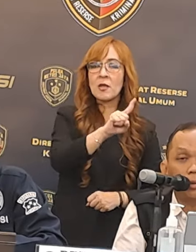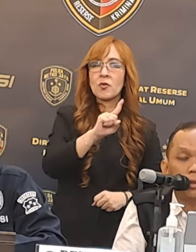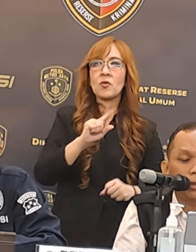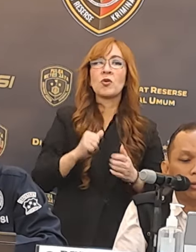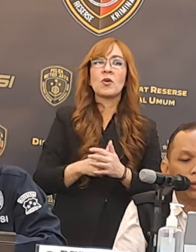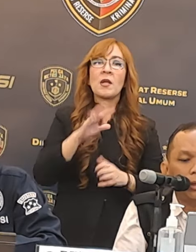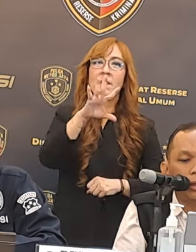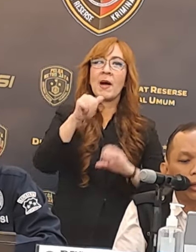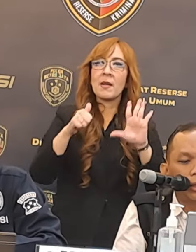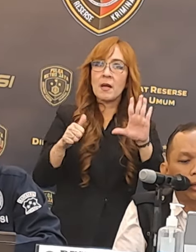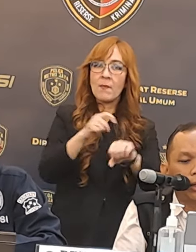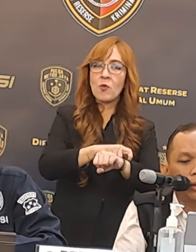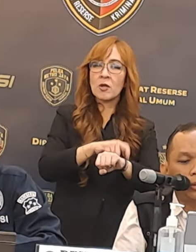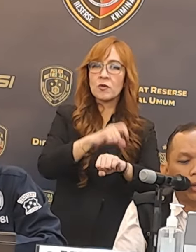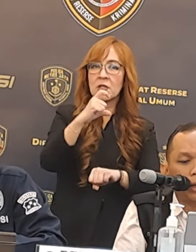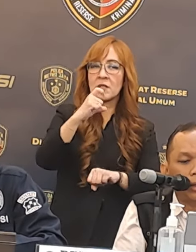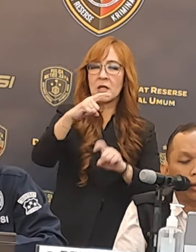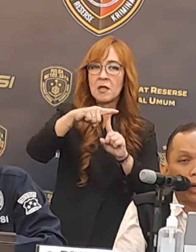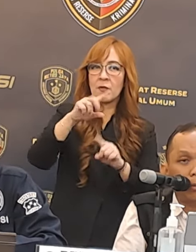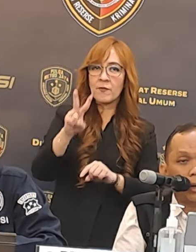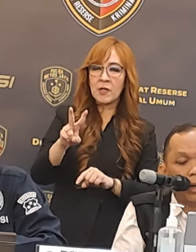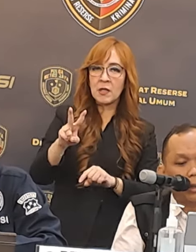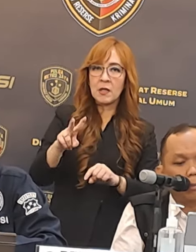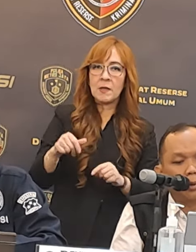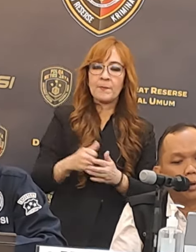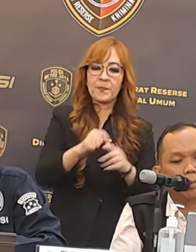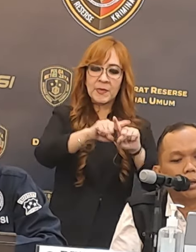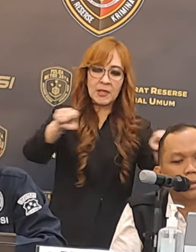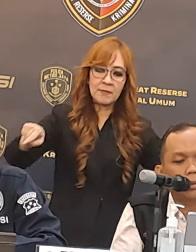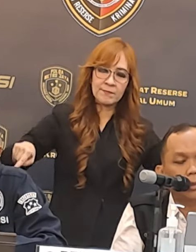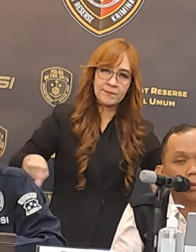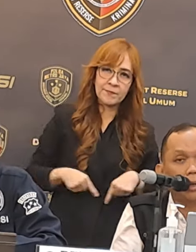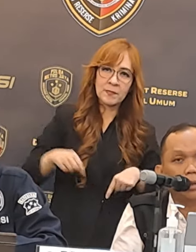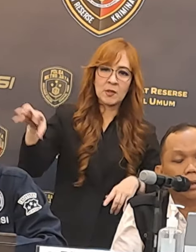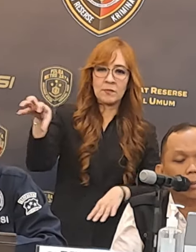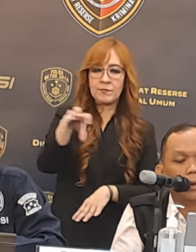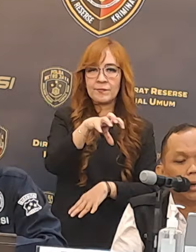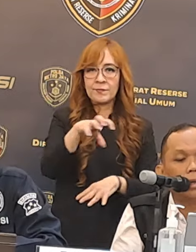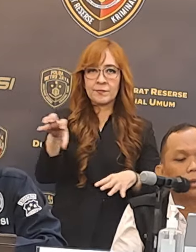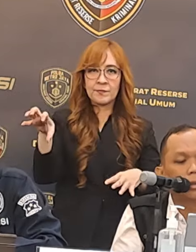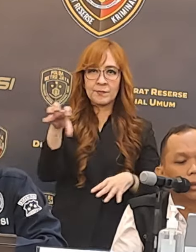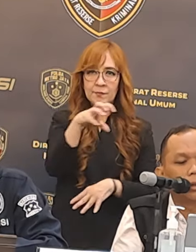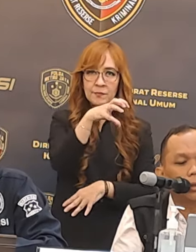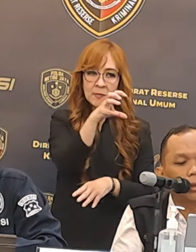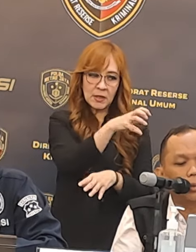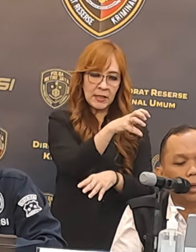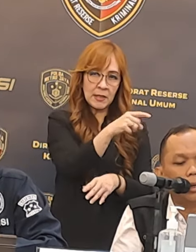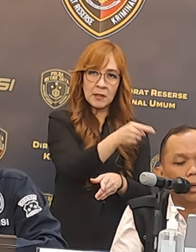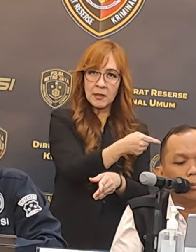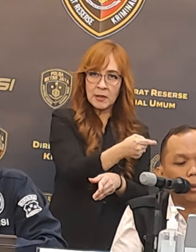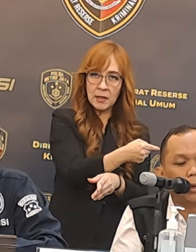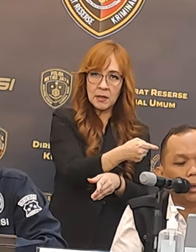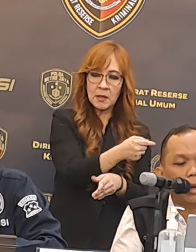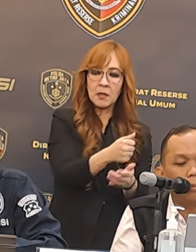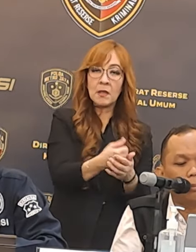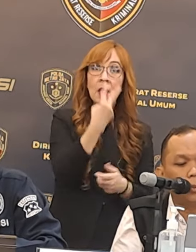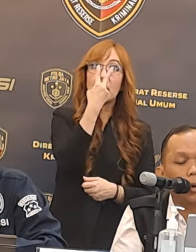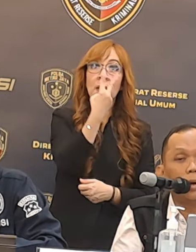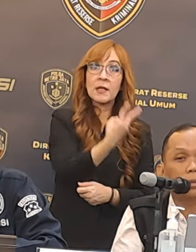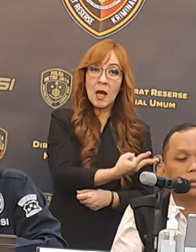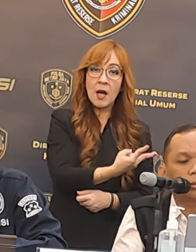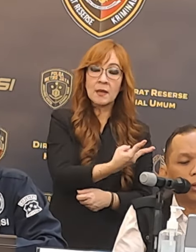A14/2024/01/27/15/18/56 waktu CCTV, yaitu area kolam renang yang menyorot pada sisi sebelah kiri kamera, yaitu ada memang